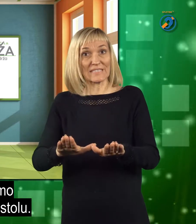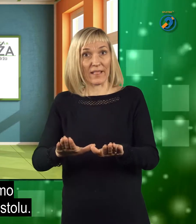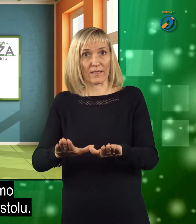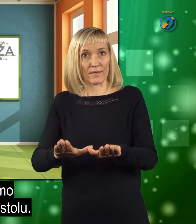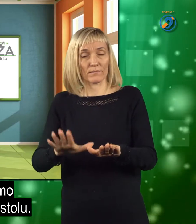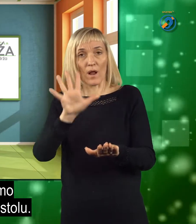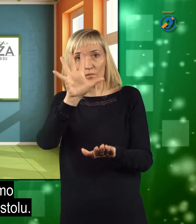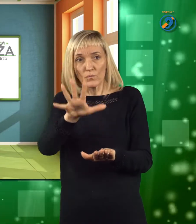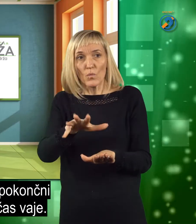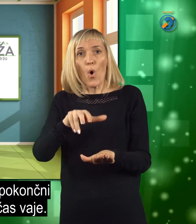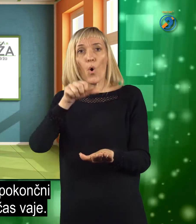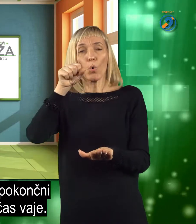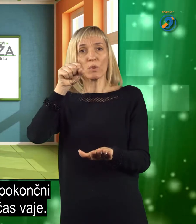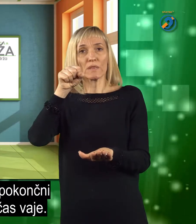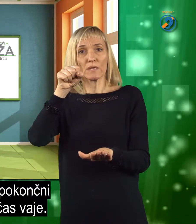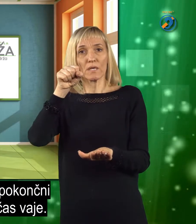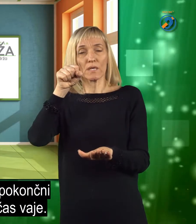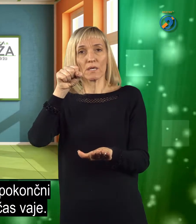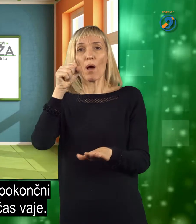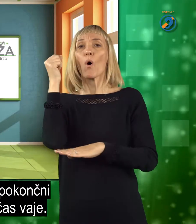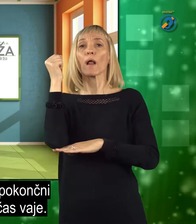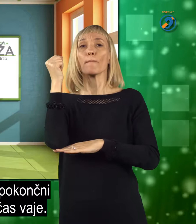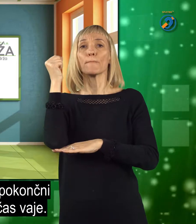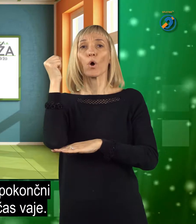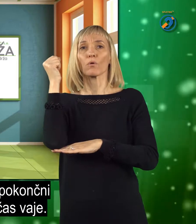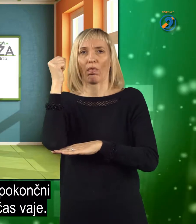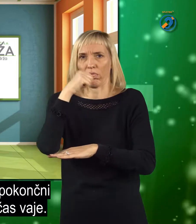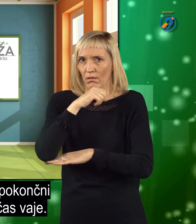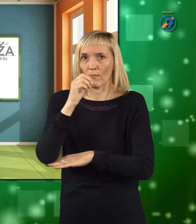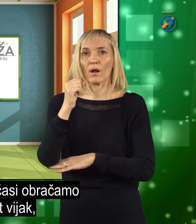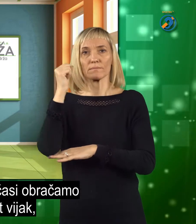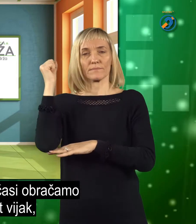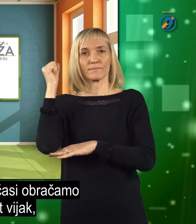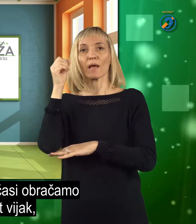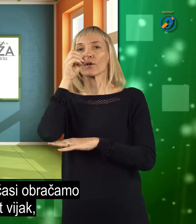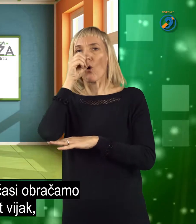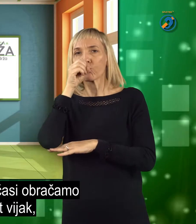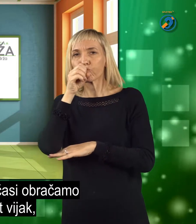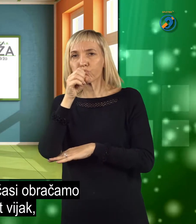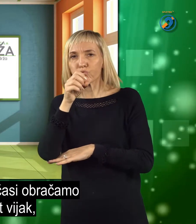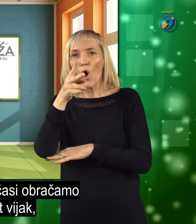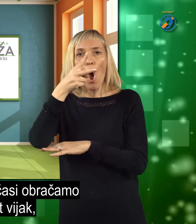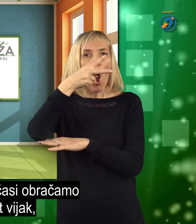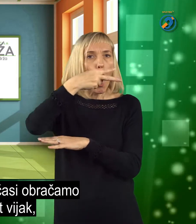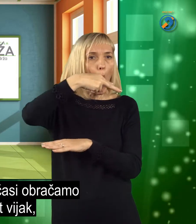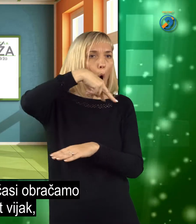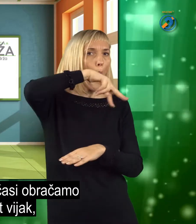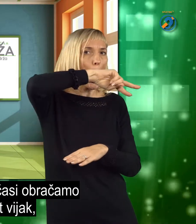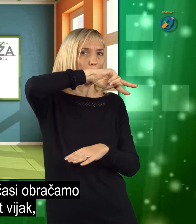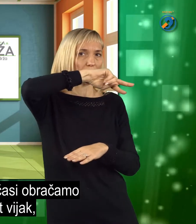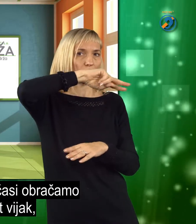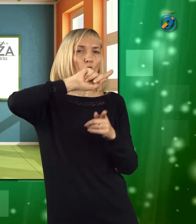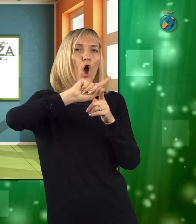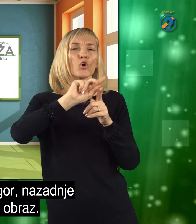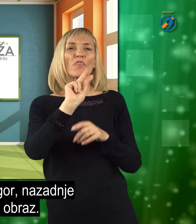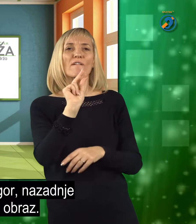stolu. Vdihnemo, pokončni bomo ves čas vaje. Z izdihom se počasi obračamo nazaj, kot